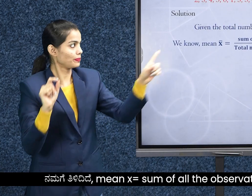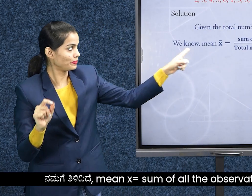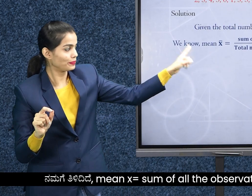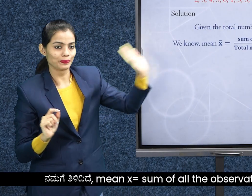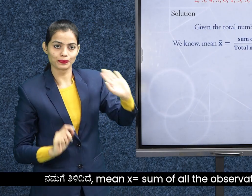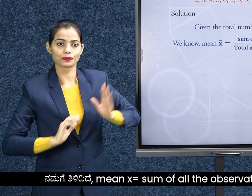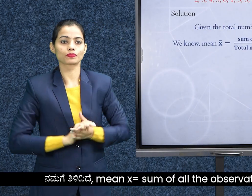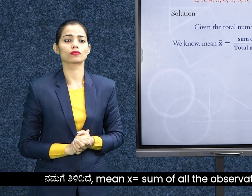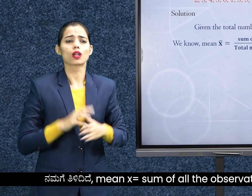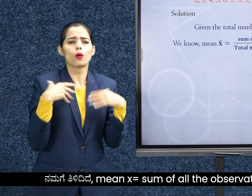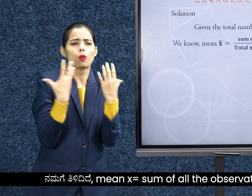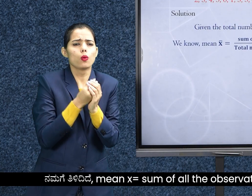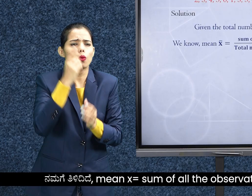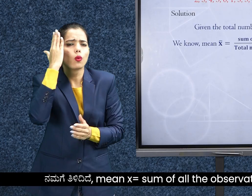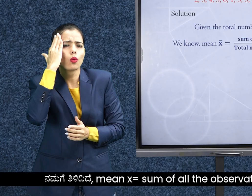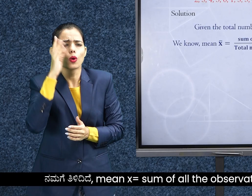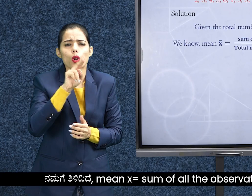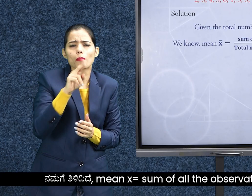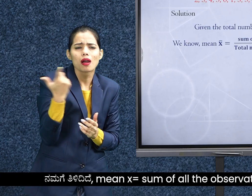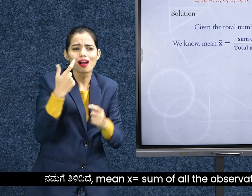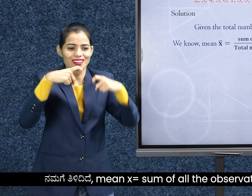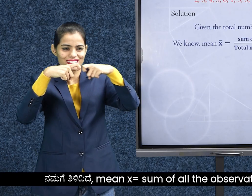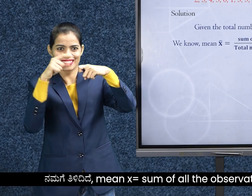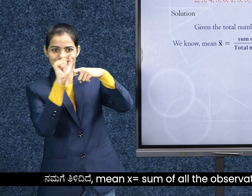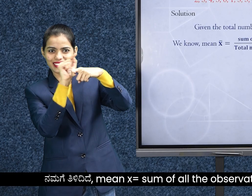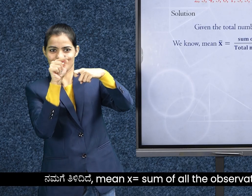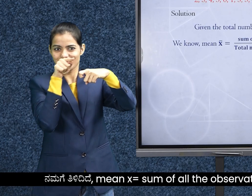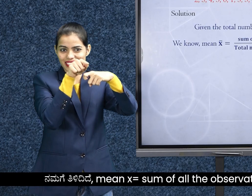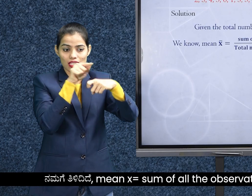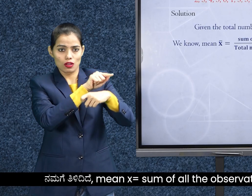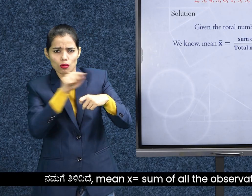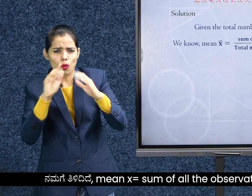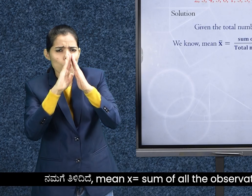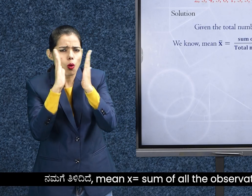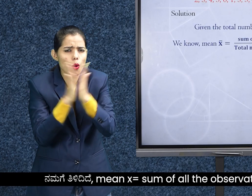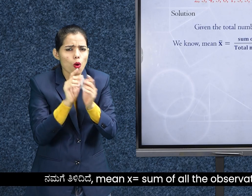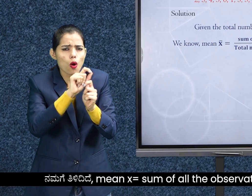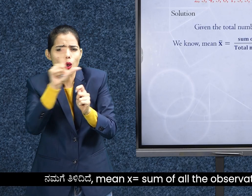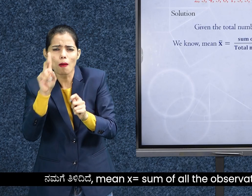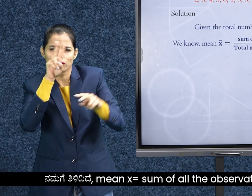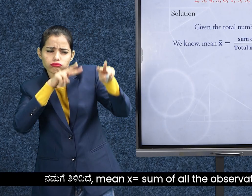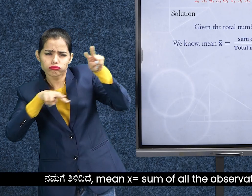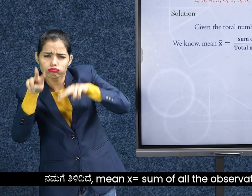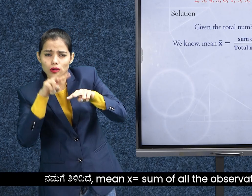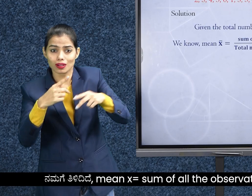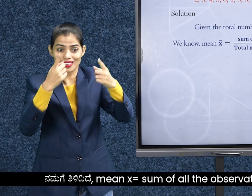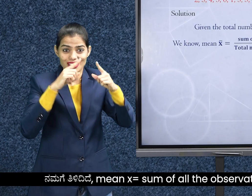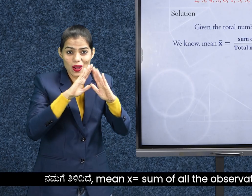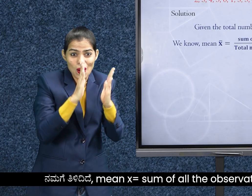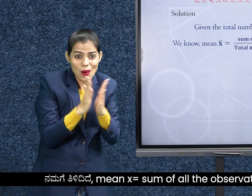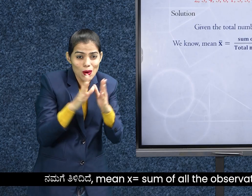ನಮಗೆ ತಿಳಿದಿದೆ ಮೀನ್ ಎಕ್ಸ್ ಈಸ್ ಈಕ್ವಲ್ ಟು ಸಮ್ ಆಫ್ ಆಲ್ ದ ಅಬ್ಸರ್ವೇಷನ್ಸ್ ಟೋಟಲ್ ನಂಬರ್ ಆಫ್ ಅಬ್ಸರ್ವೇಷನ್ಸ್.